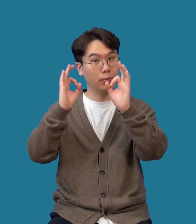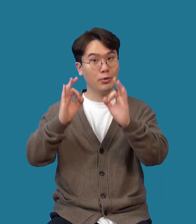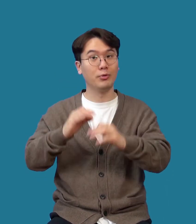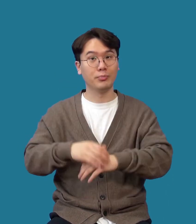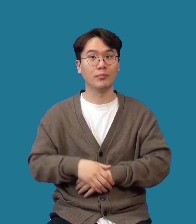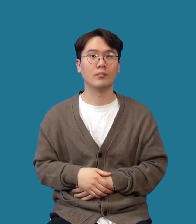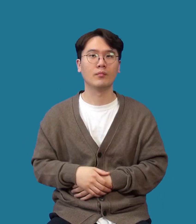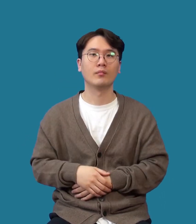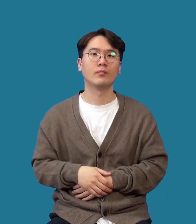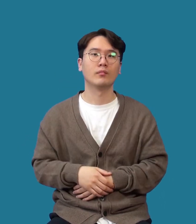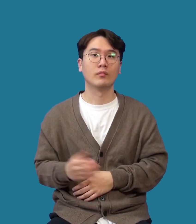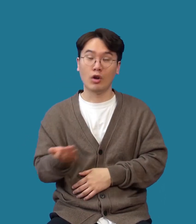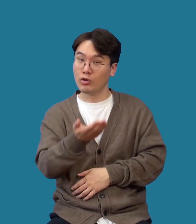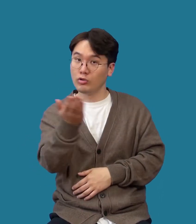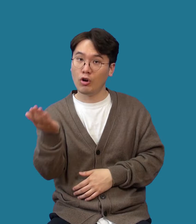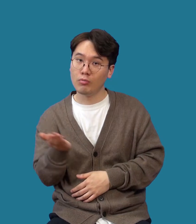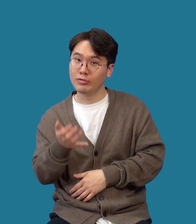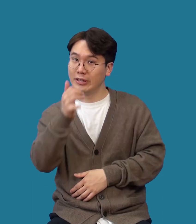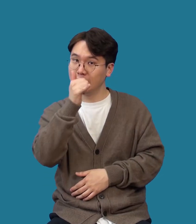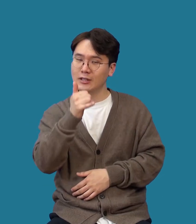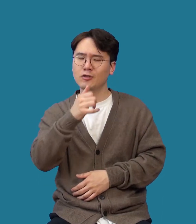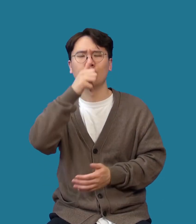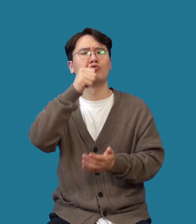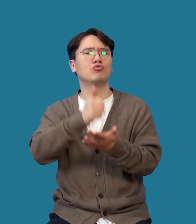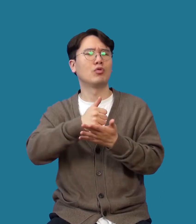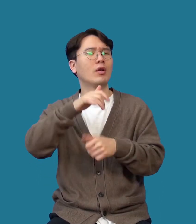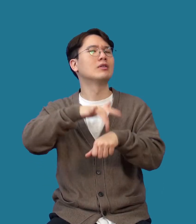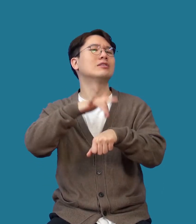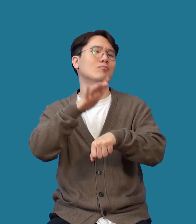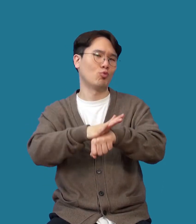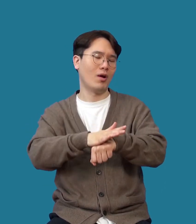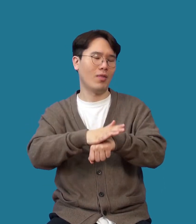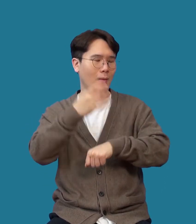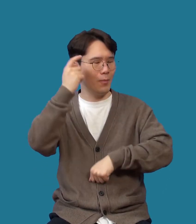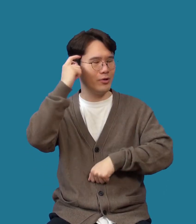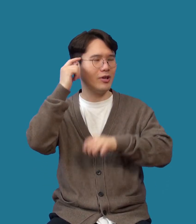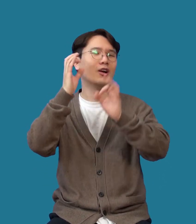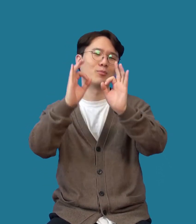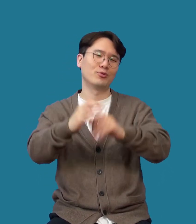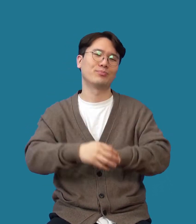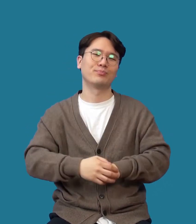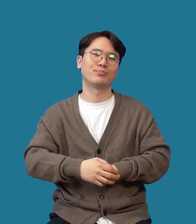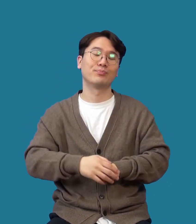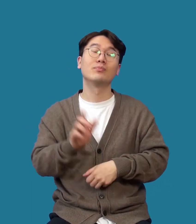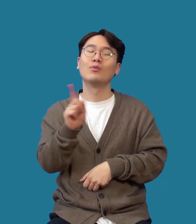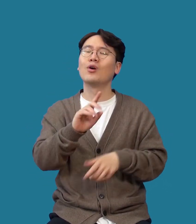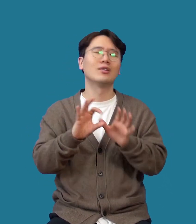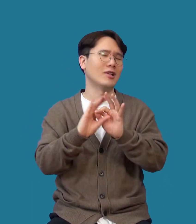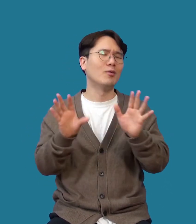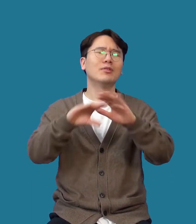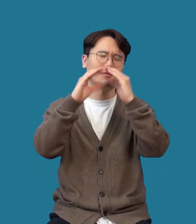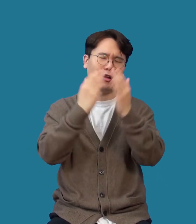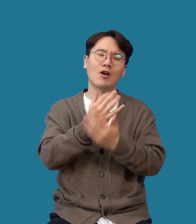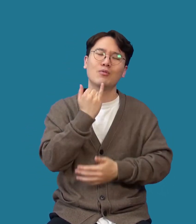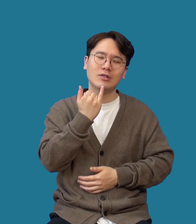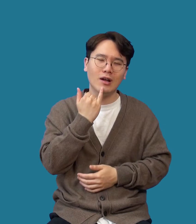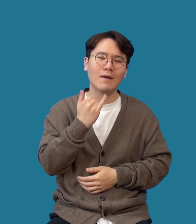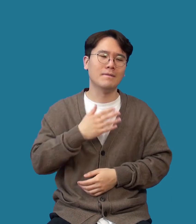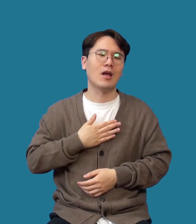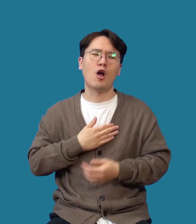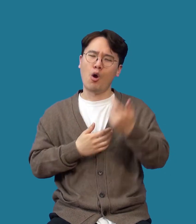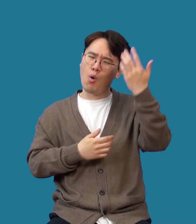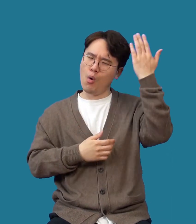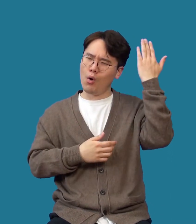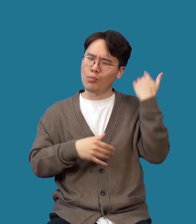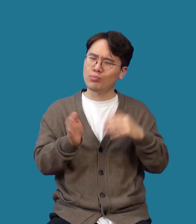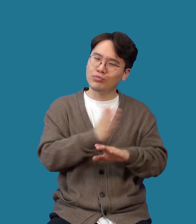여러분에게 있는 어떤 죄악된 습관 하나를 떠올려 보십시오. 뭐든지 좋습니다. 내가 오랫동안 버리지 못하고